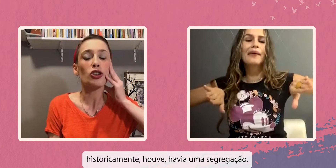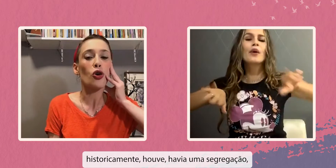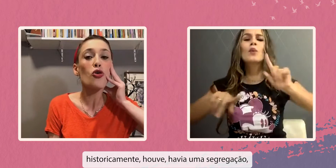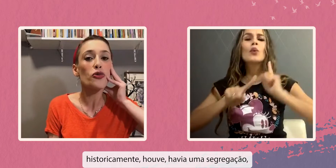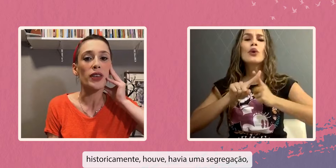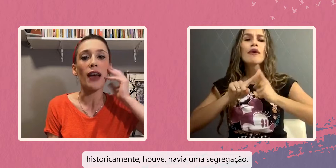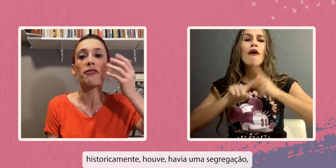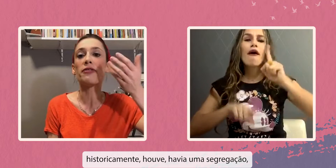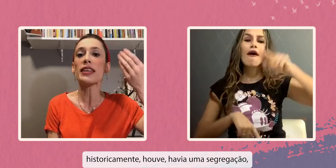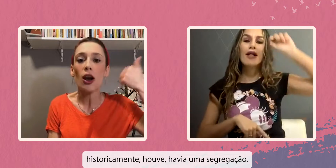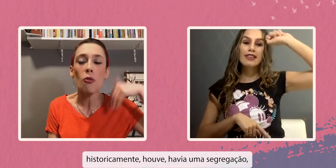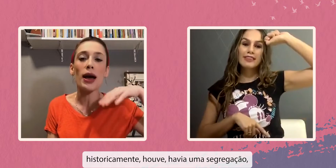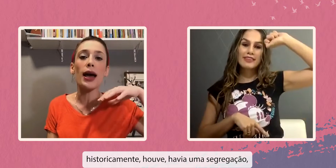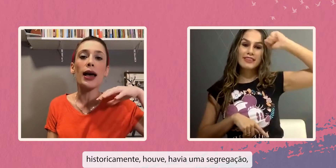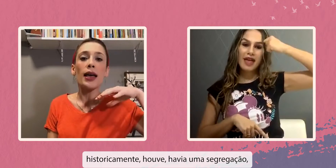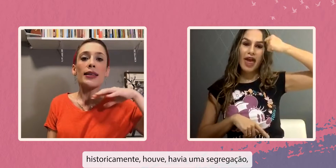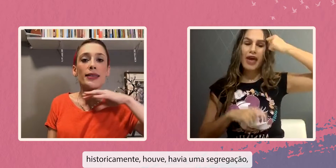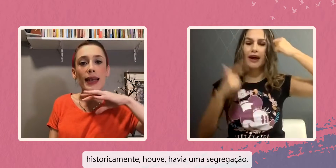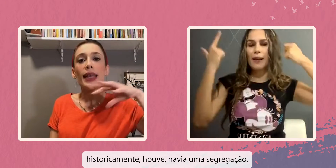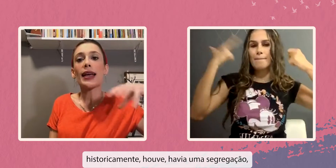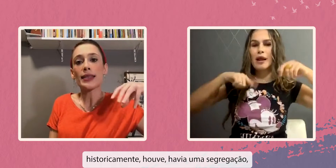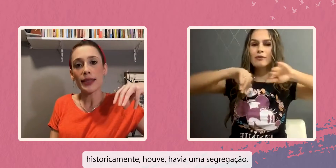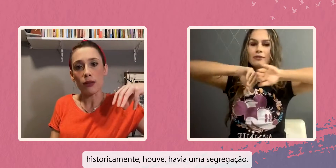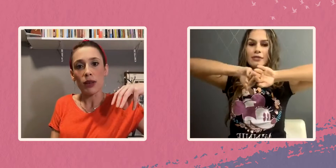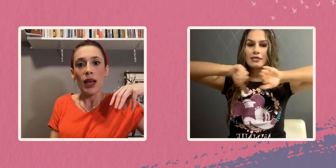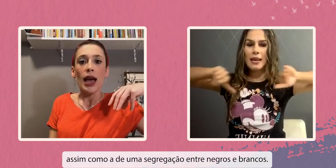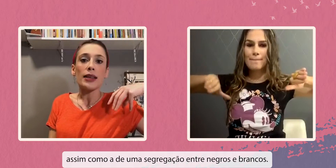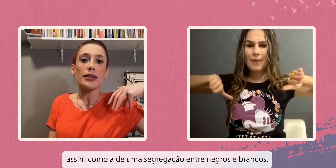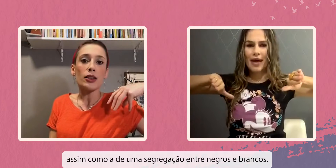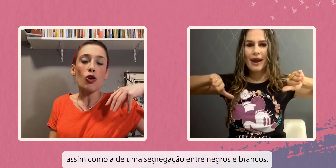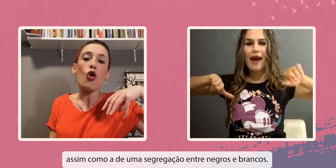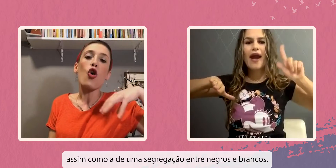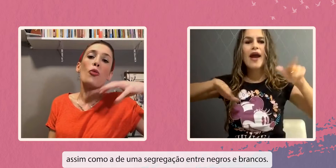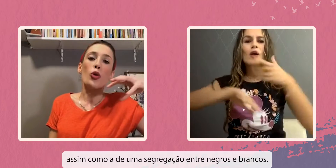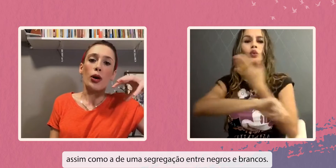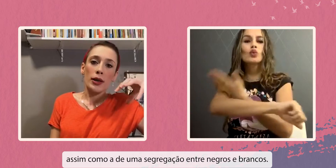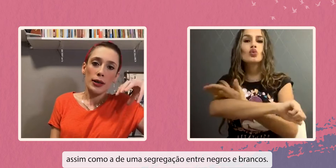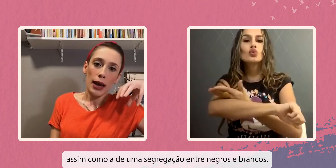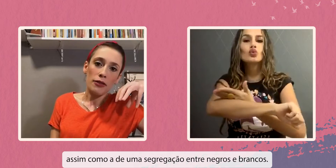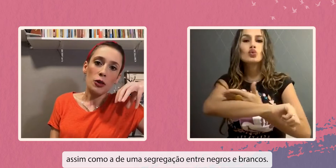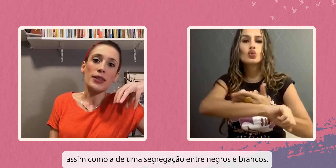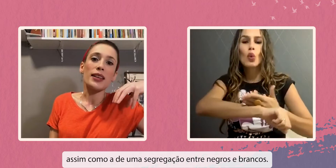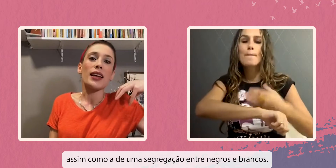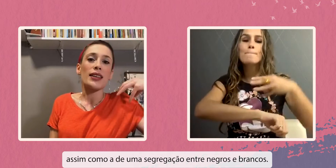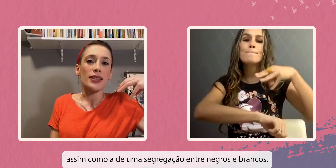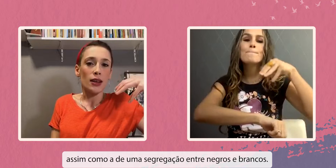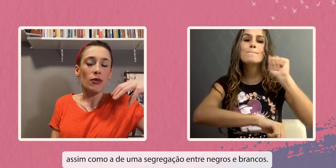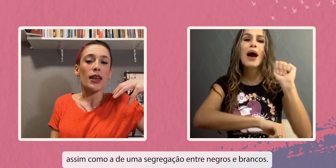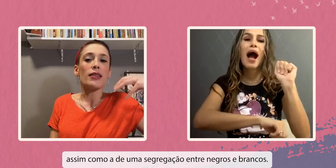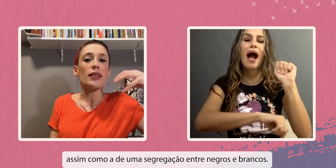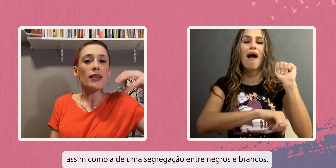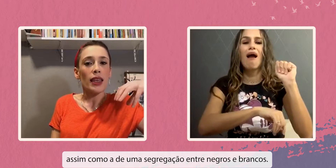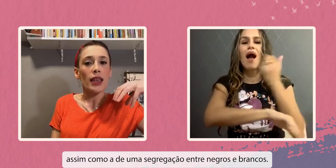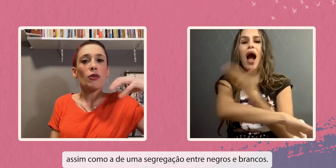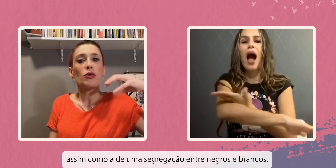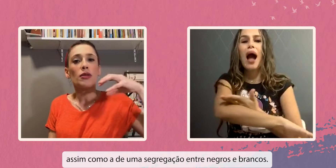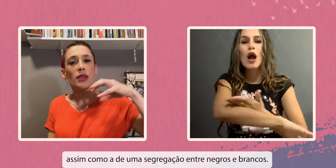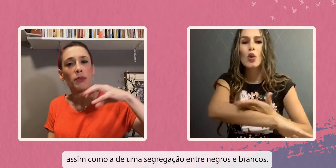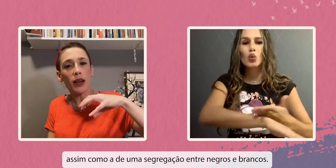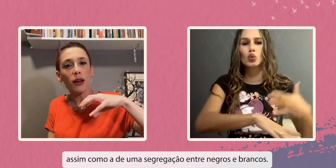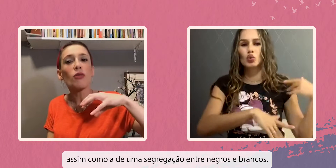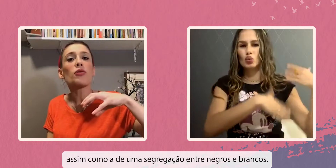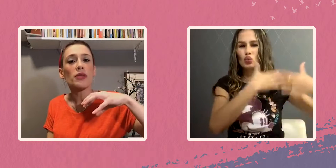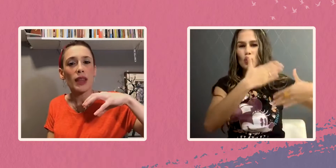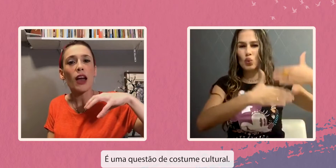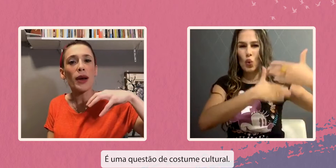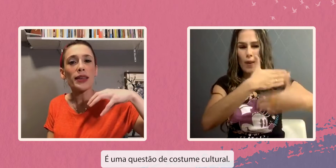Historicamente havia uma segregação. Assim como havia uma segregação entre negros